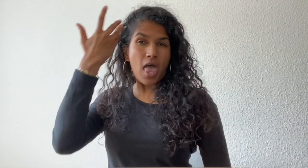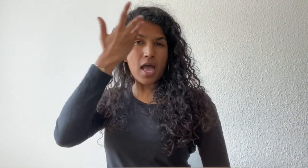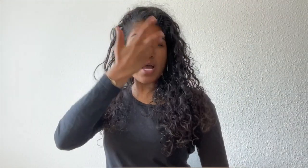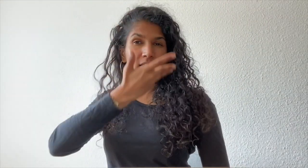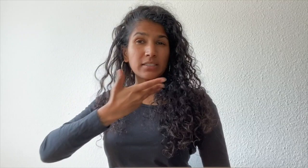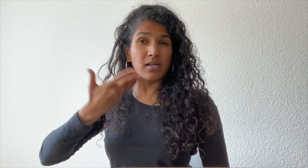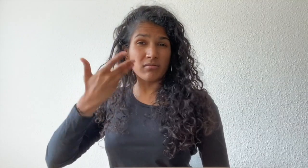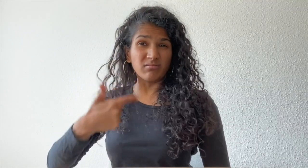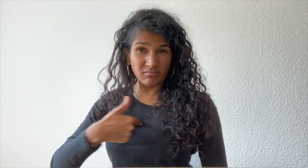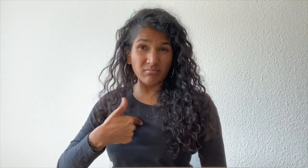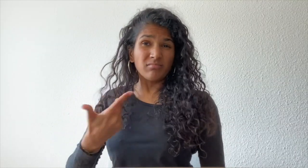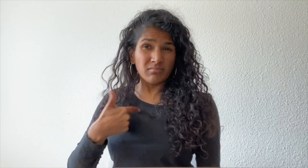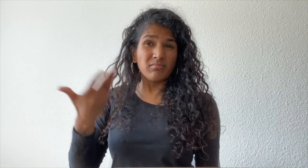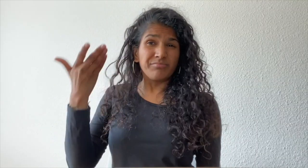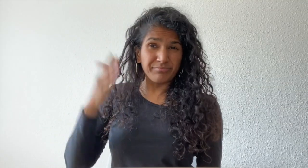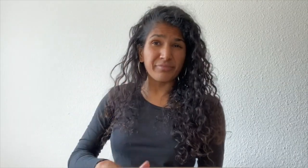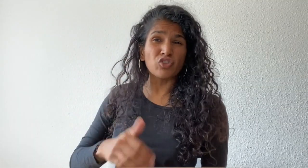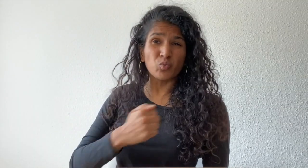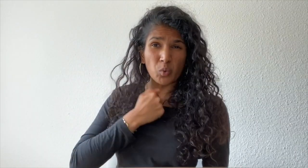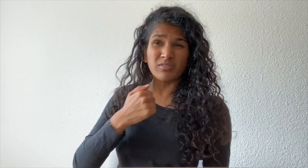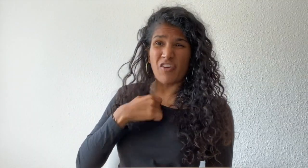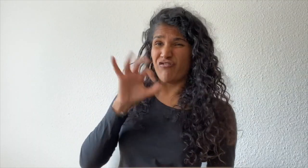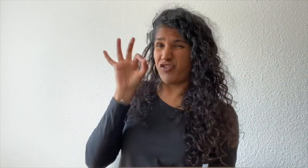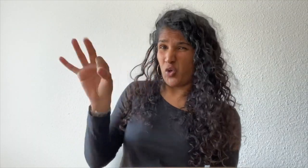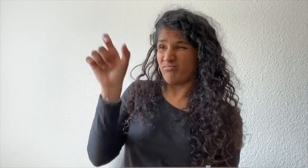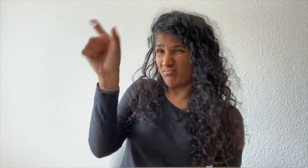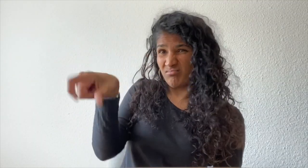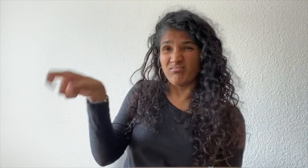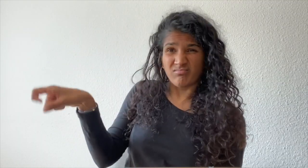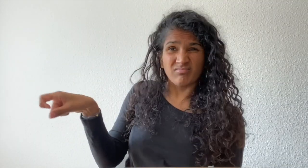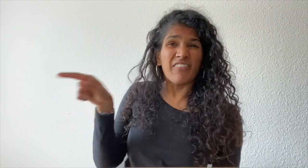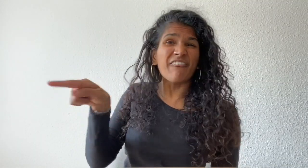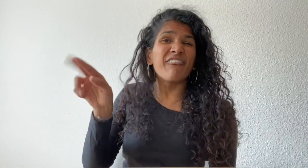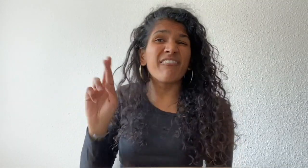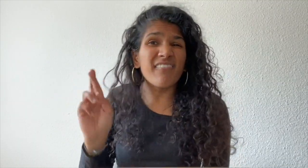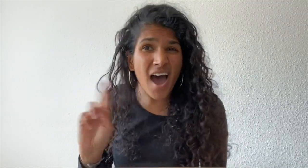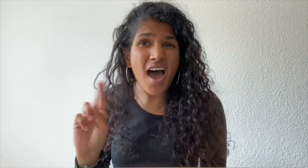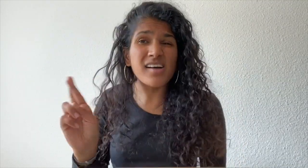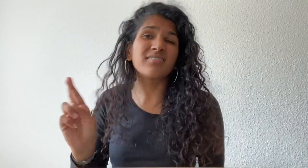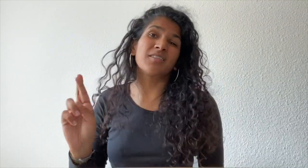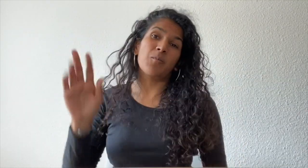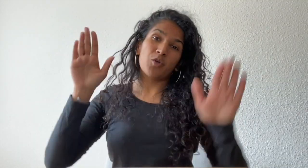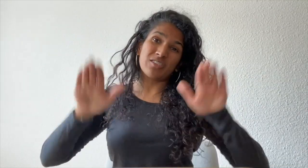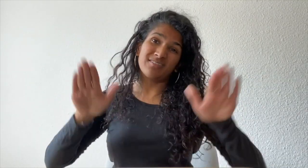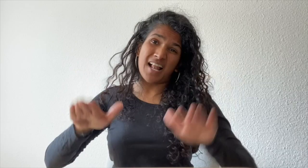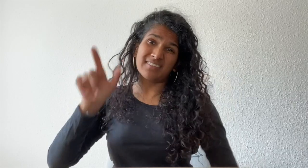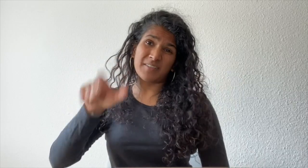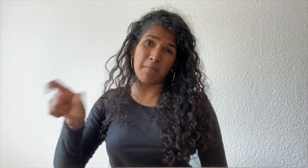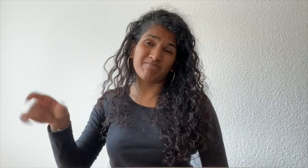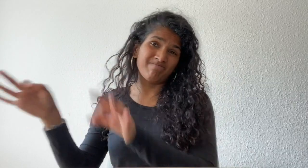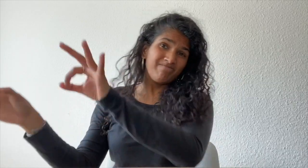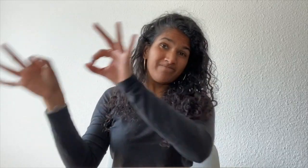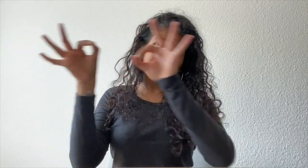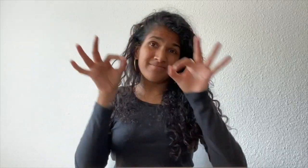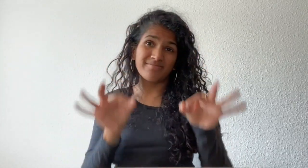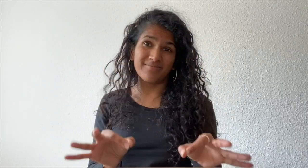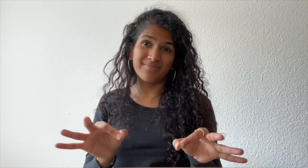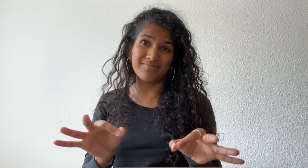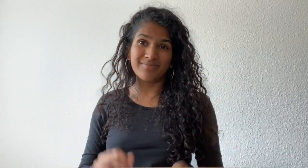auch wenn dies meistens nicht einmal der Fall ist. Im Falle des AfD-Plakats wird unterstellt, dass